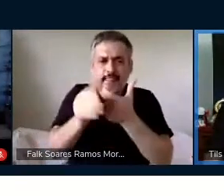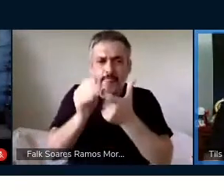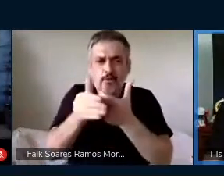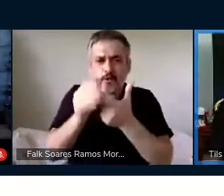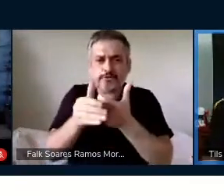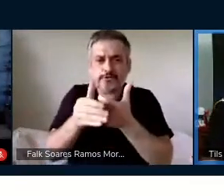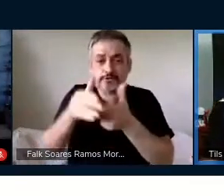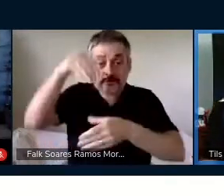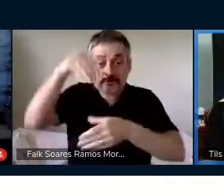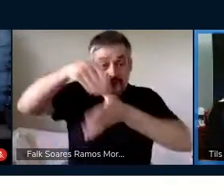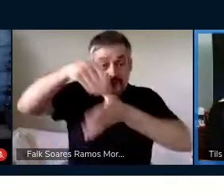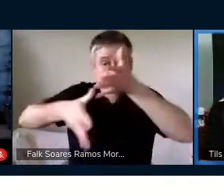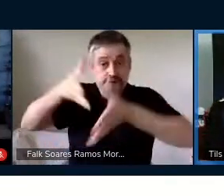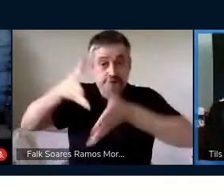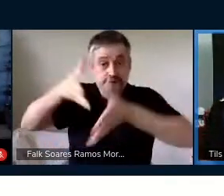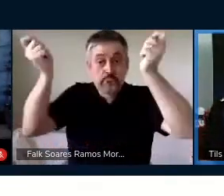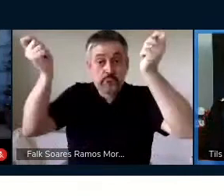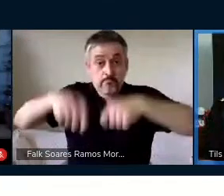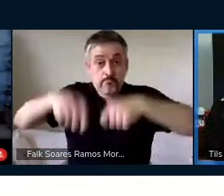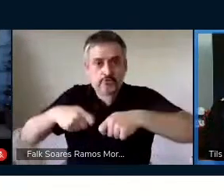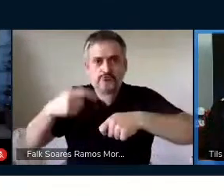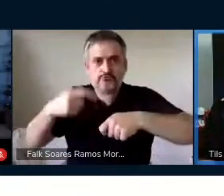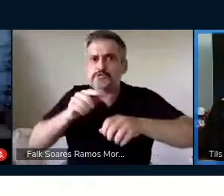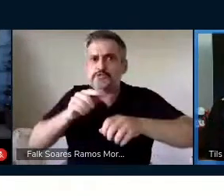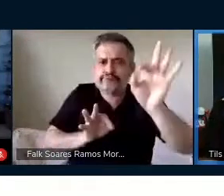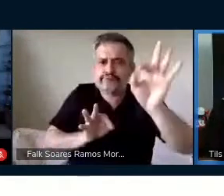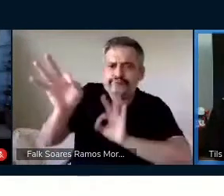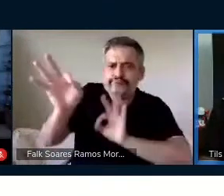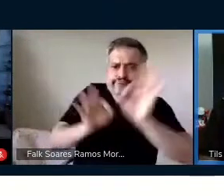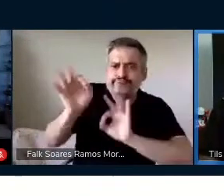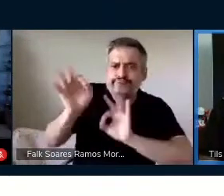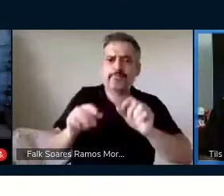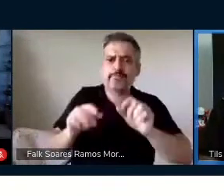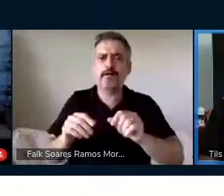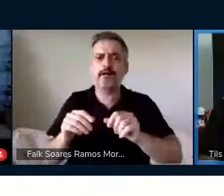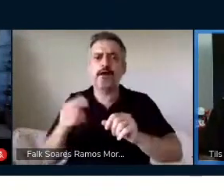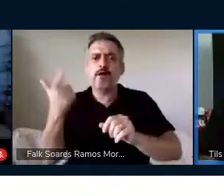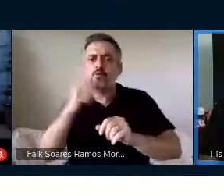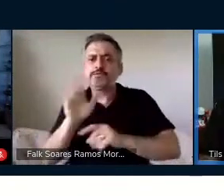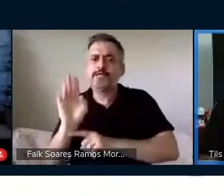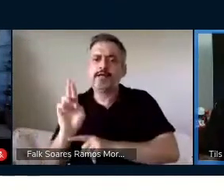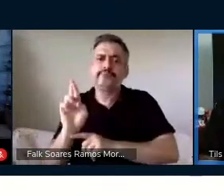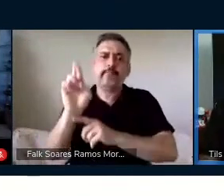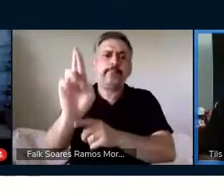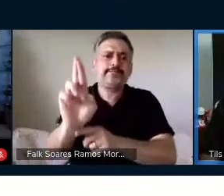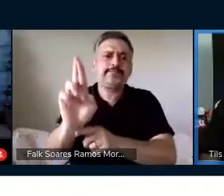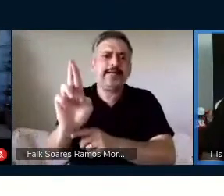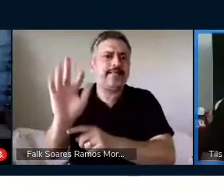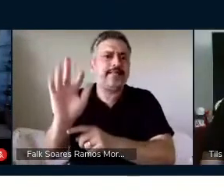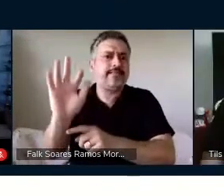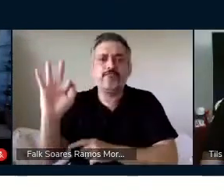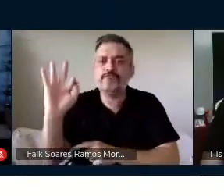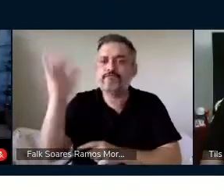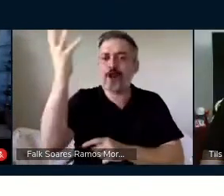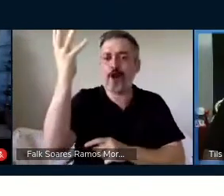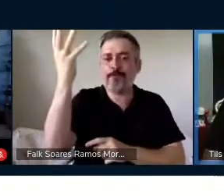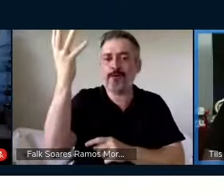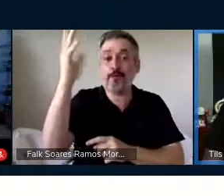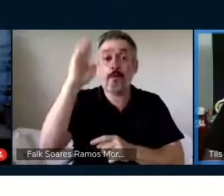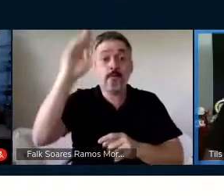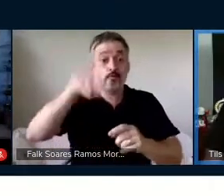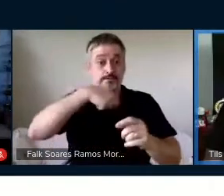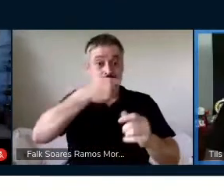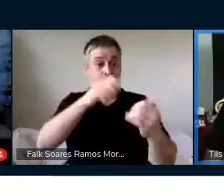conceituais variadas para explicar determinados fenômenos linguísticos. E